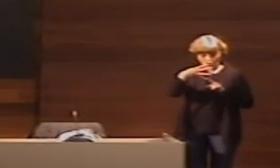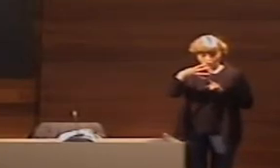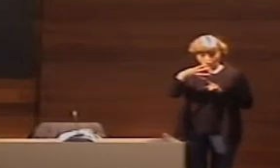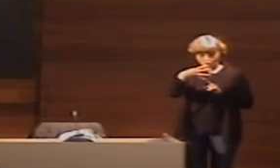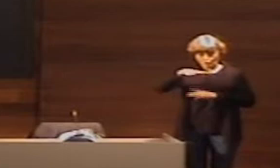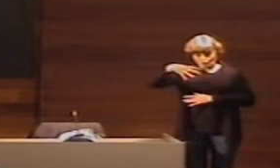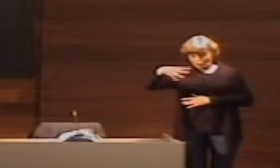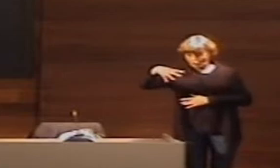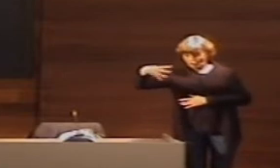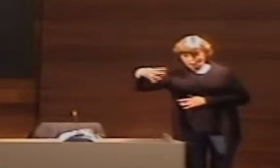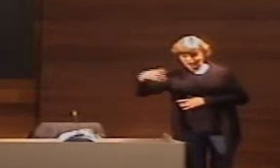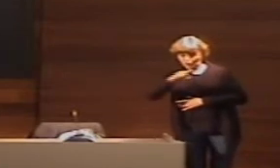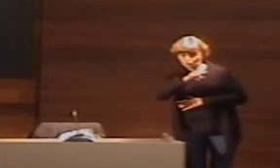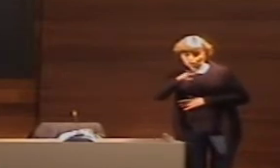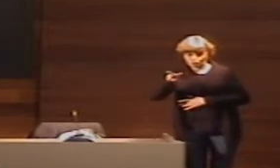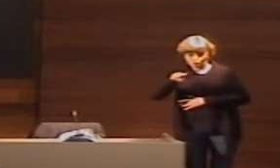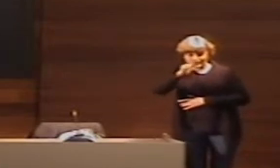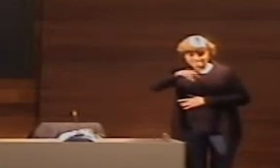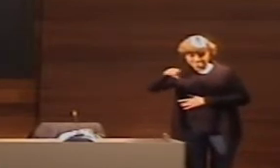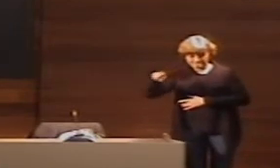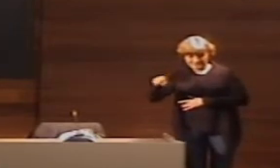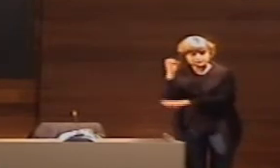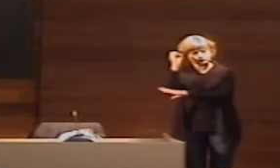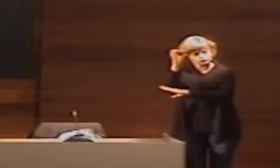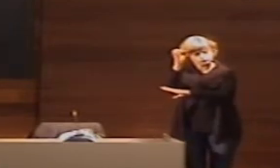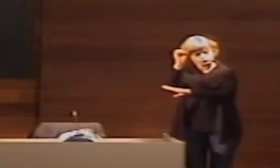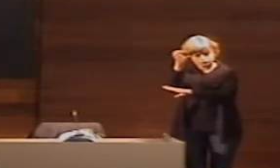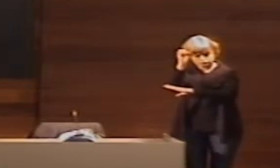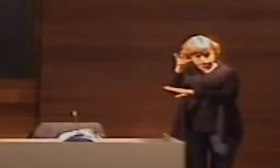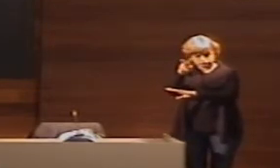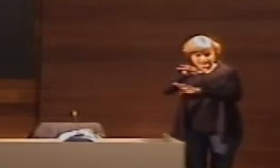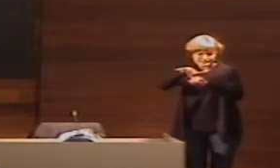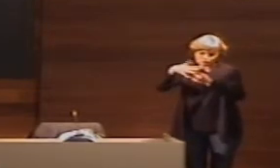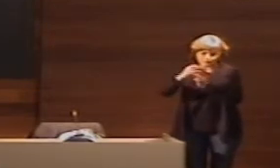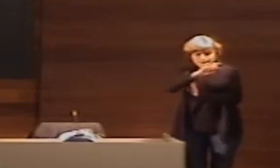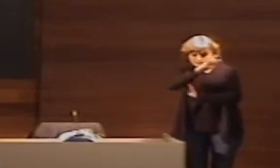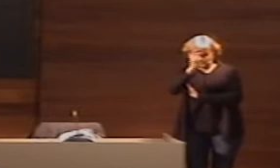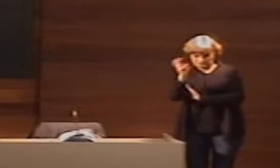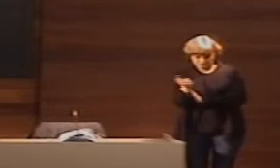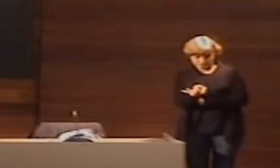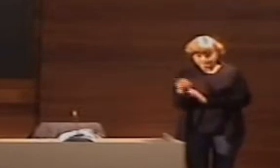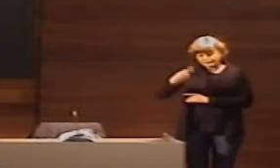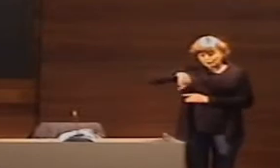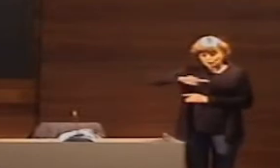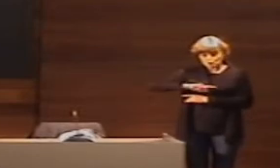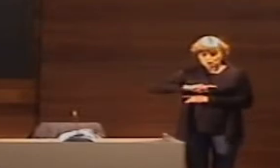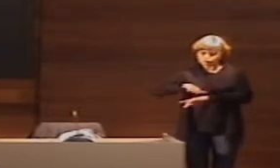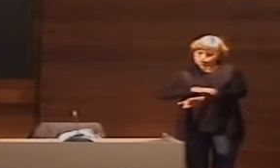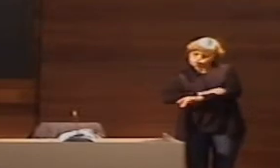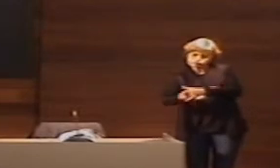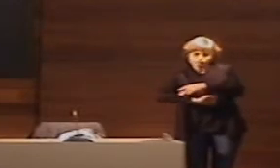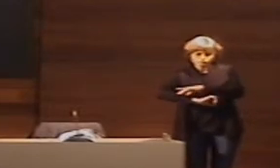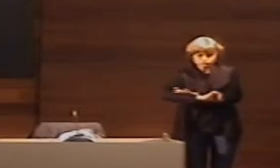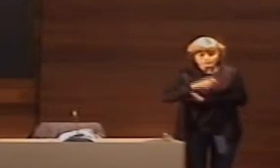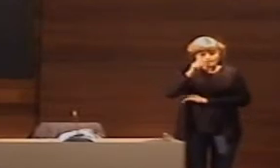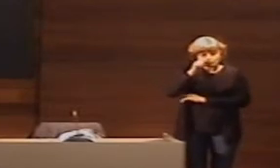ver con diferentes aspectos, diferentes formas, diferentes casos de éxito también. Es un proyecto en el que nos involucramos tanto el Museo San Telmo